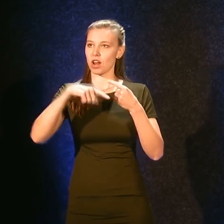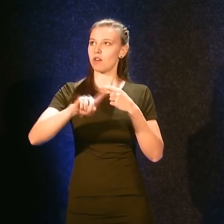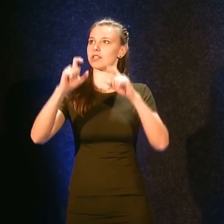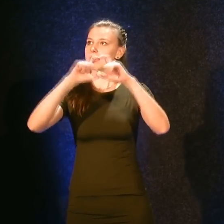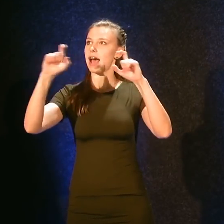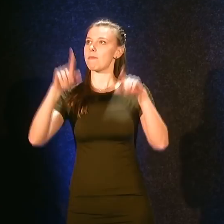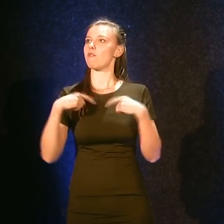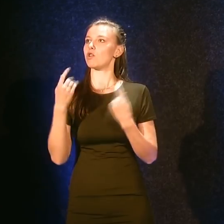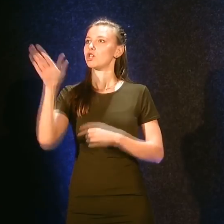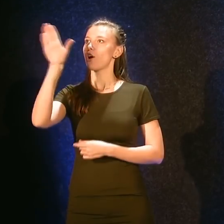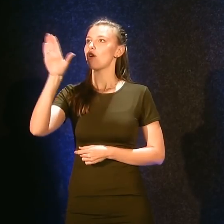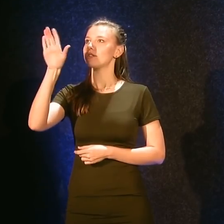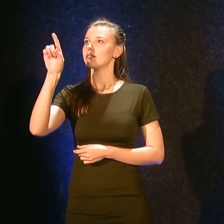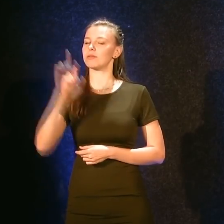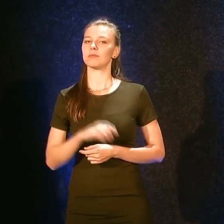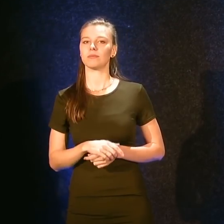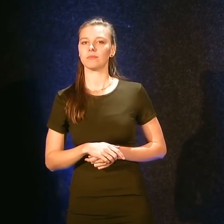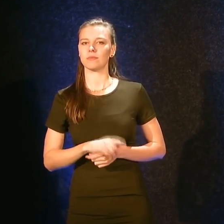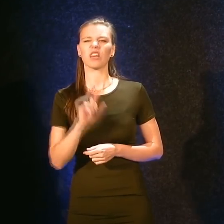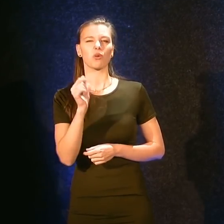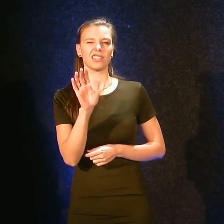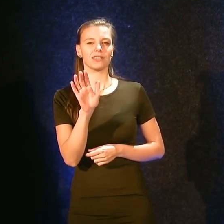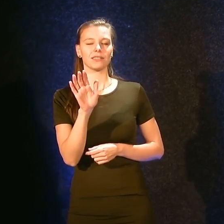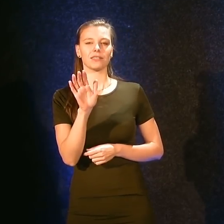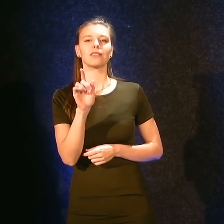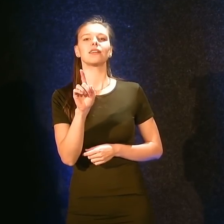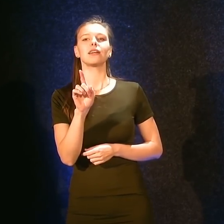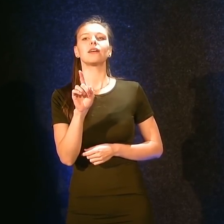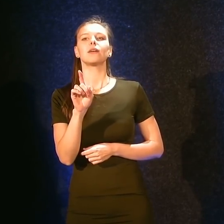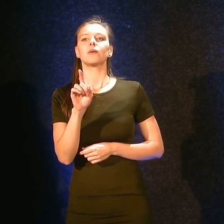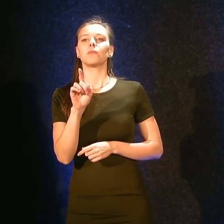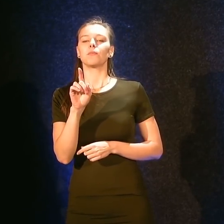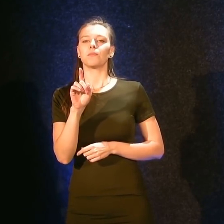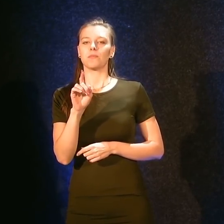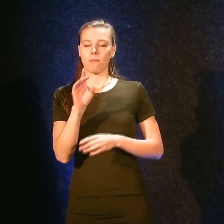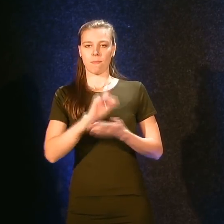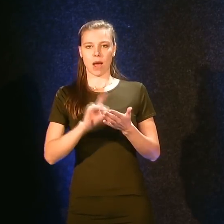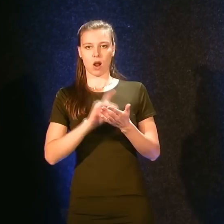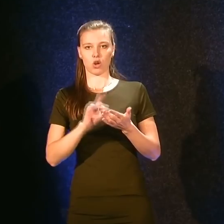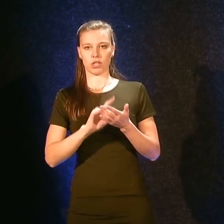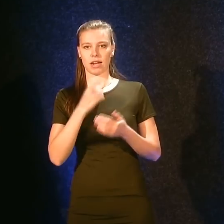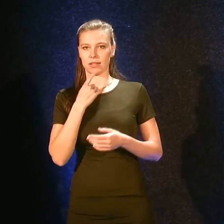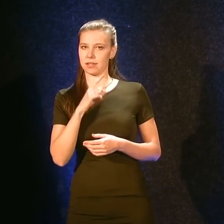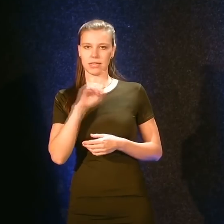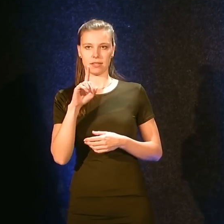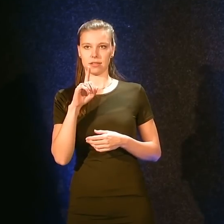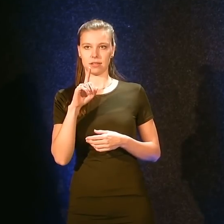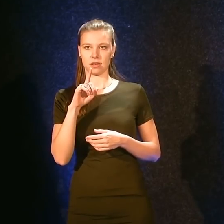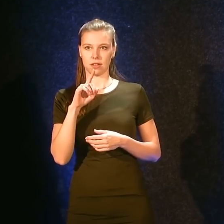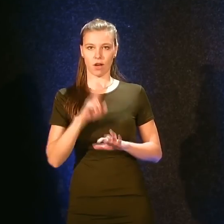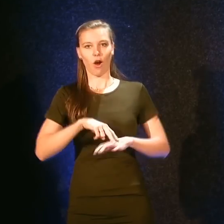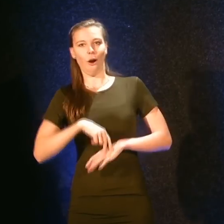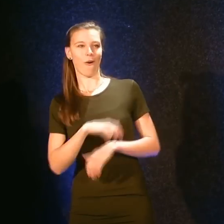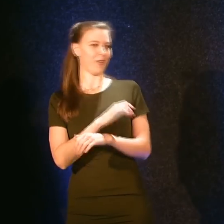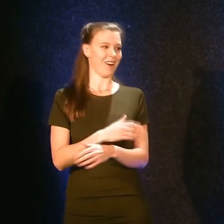En dan is er nog iets. En dat is dat Paulus ons leert dat we niet met onze hoofd in de wolken kunnen lopen of zo. Van nou ja, het komt